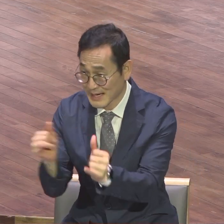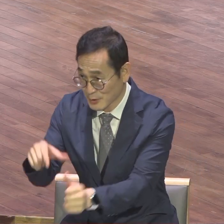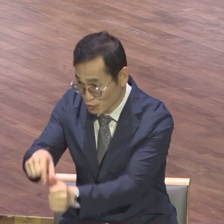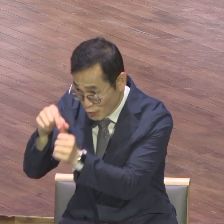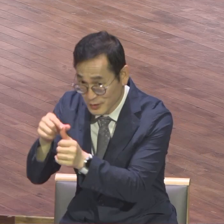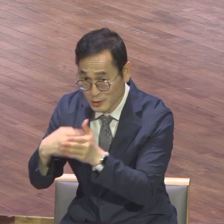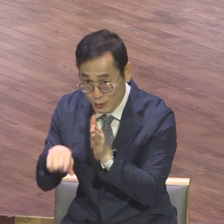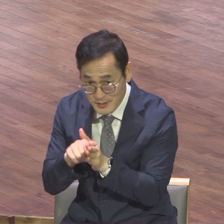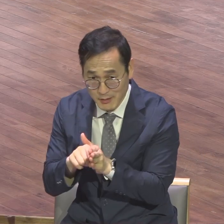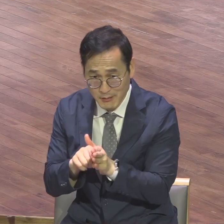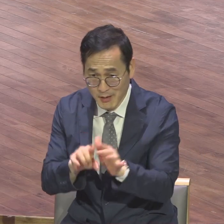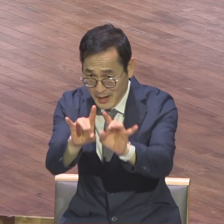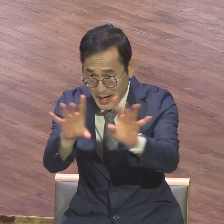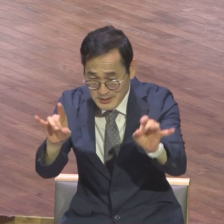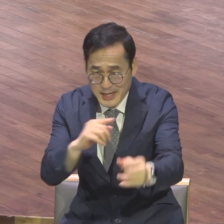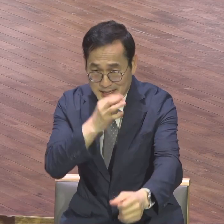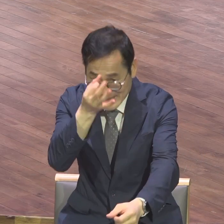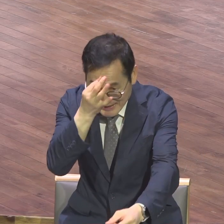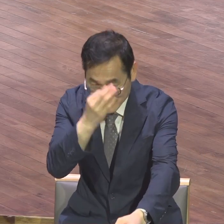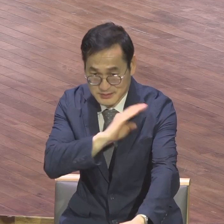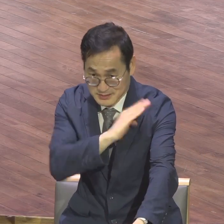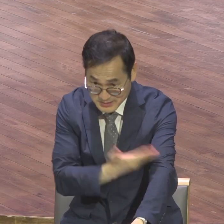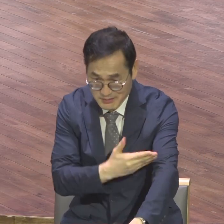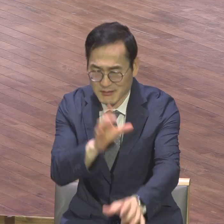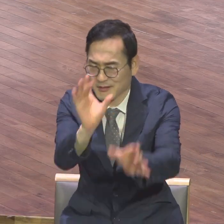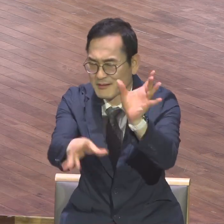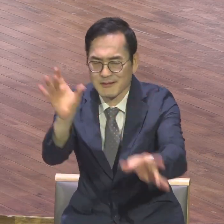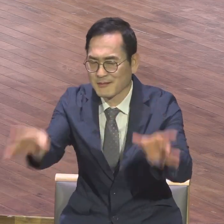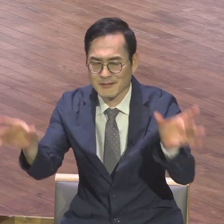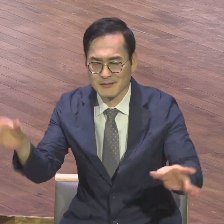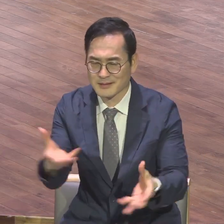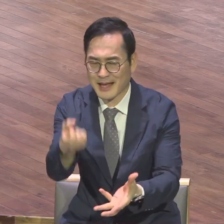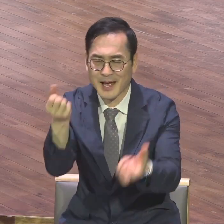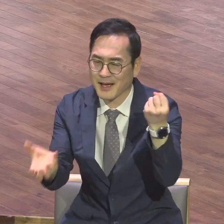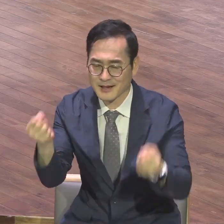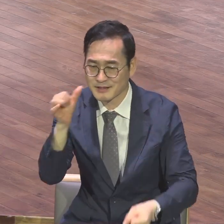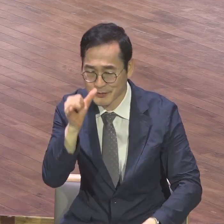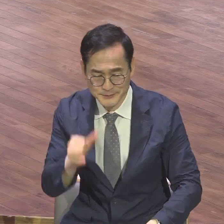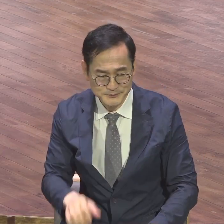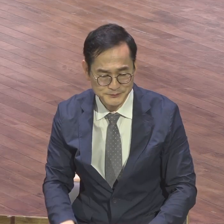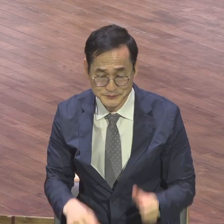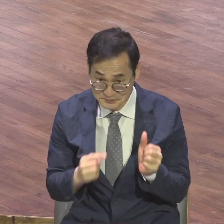이 사역을 하라고. 오늘 본문에 보면 바울이 기도처를 찾아갈